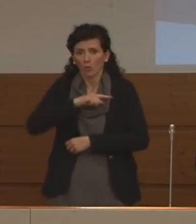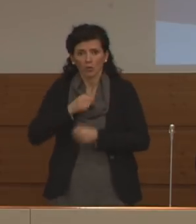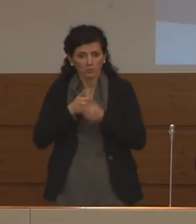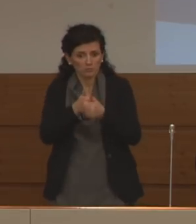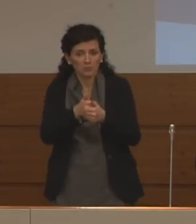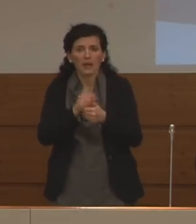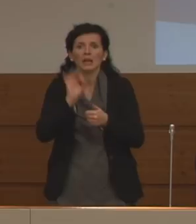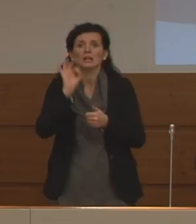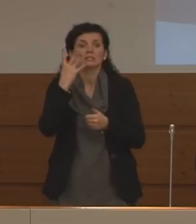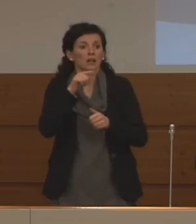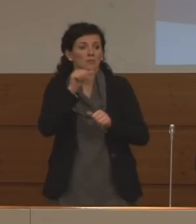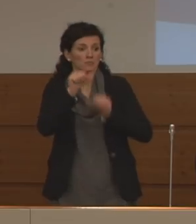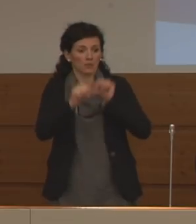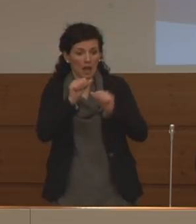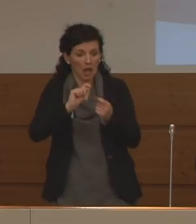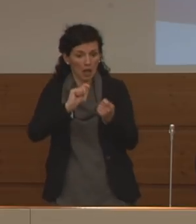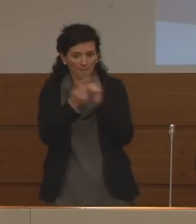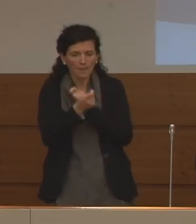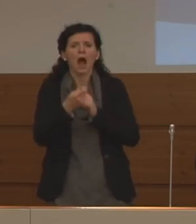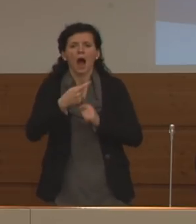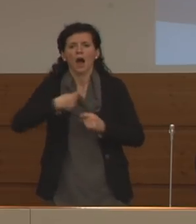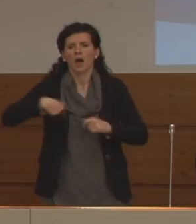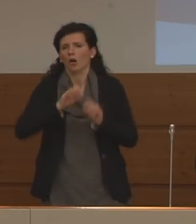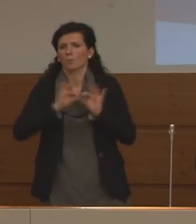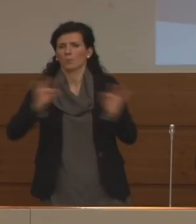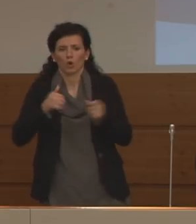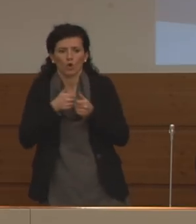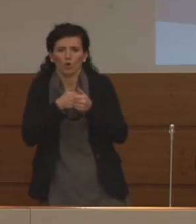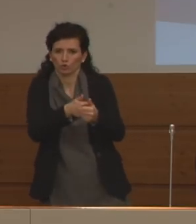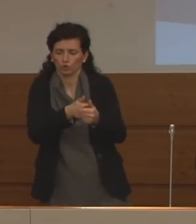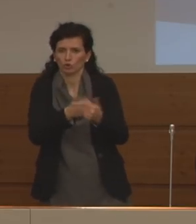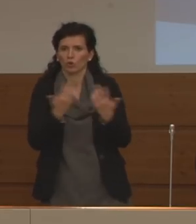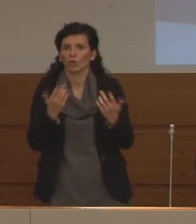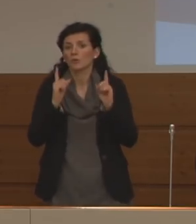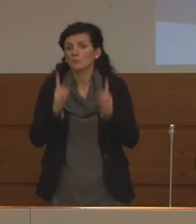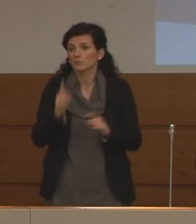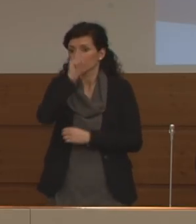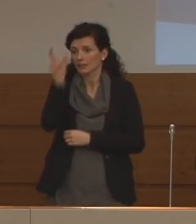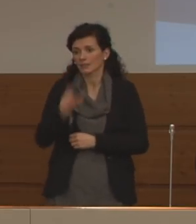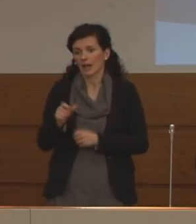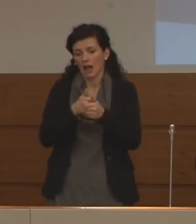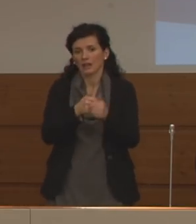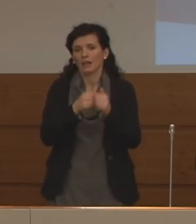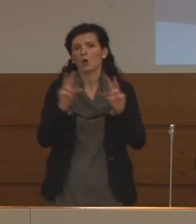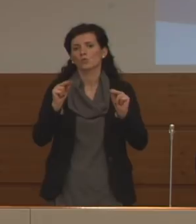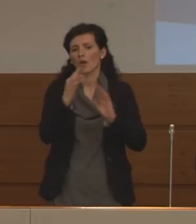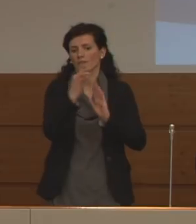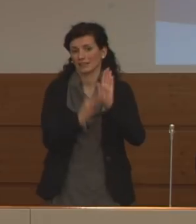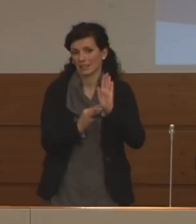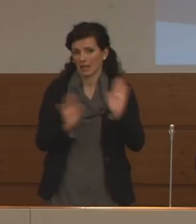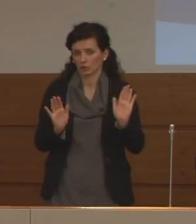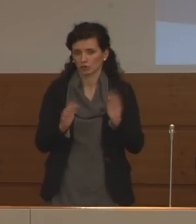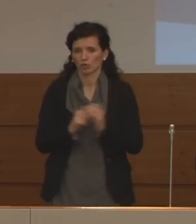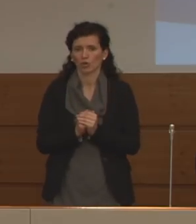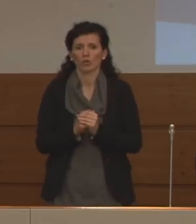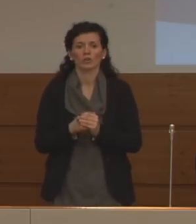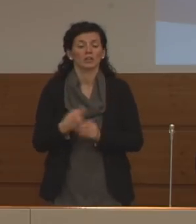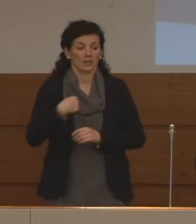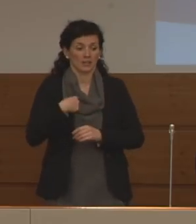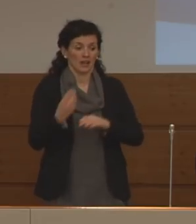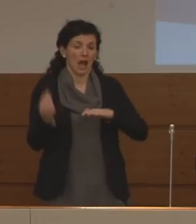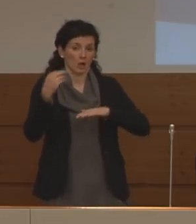cambiate sono convinto che anche nel nostro paese si seguirà le nuove indicazioni aggiungo e